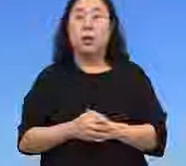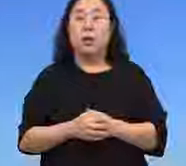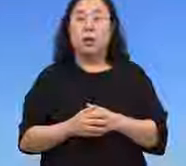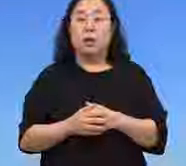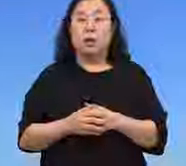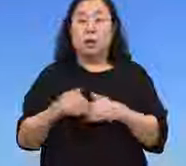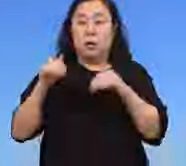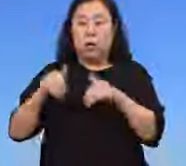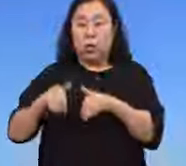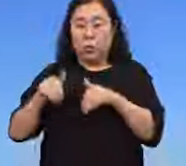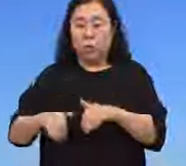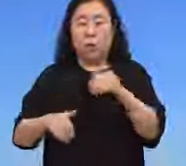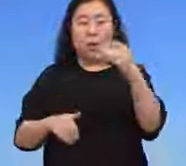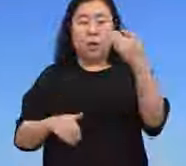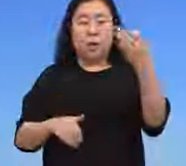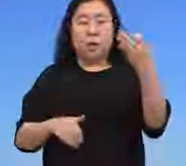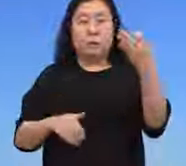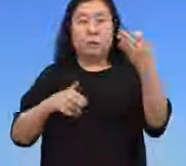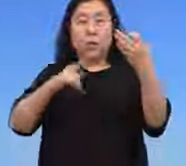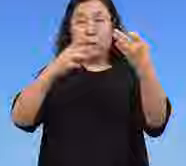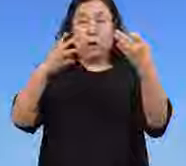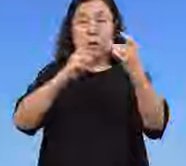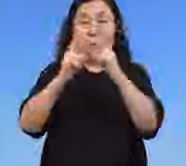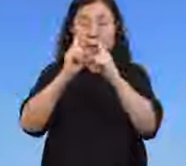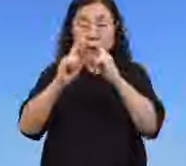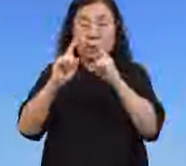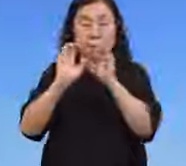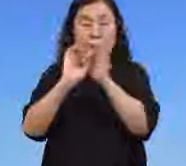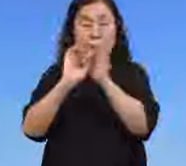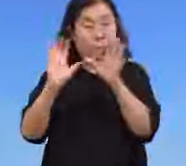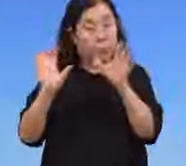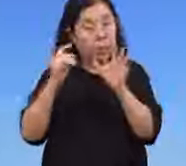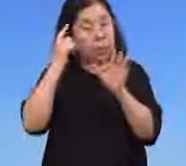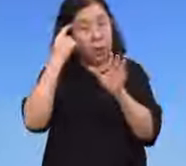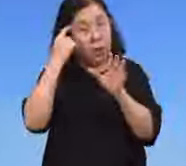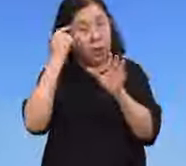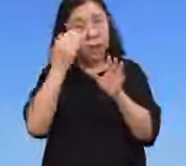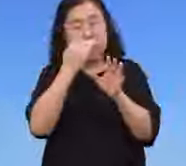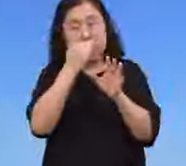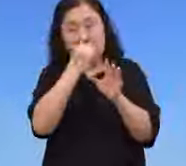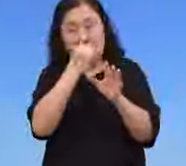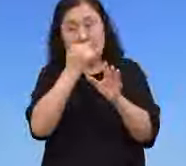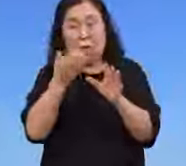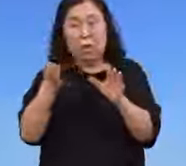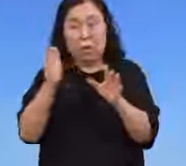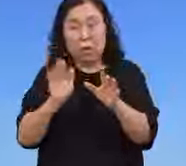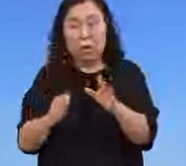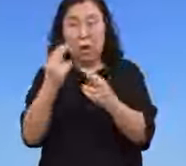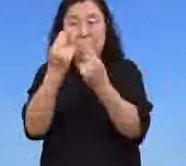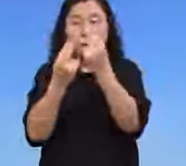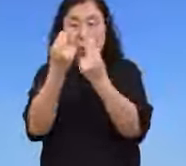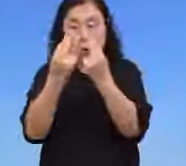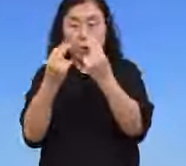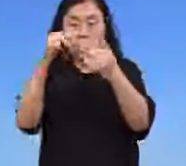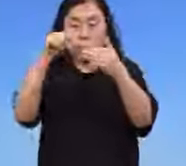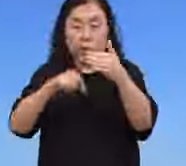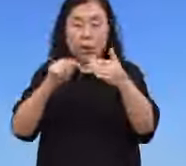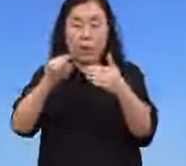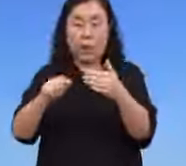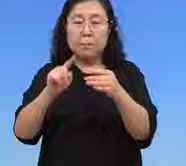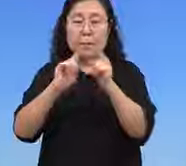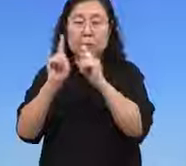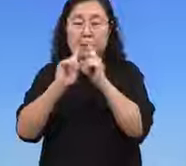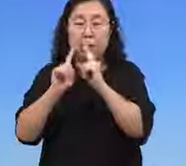14절 말씀은 연관이, 해당이 별로 안 되는 말씀입니다. 그런데 예수님은 비유 속에 이 14절을